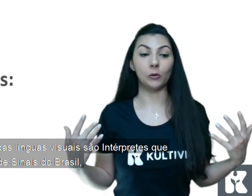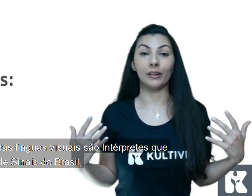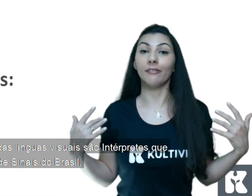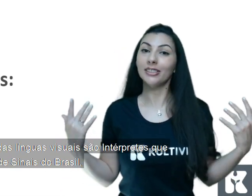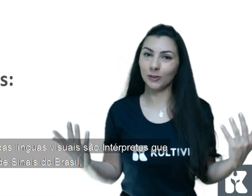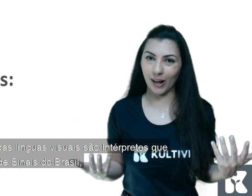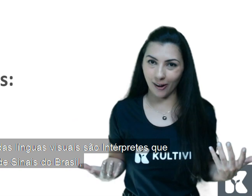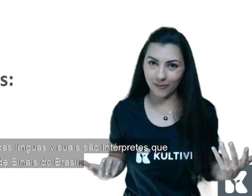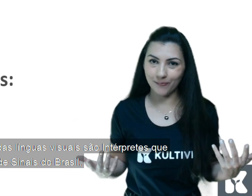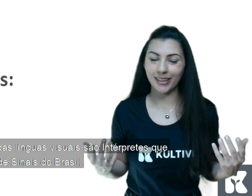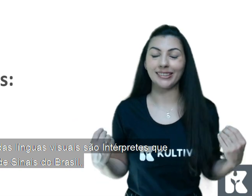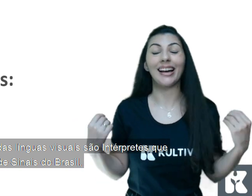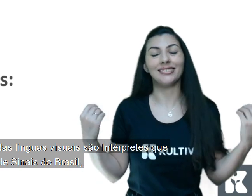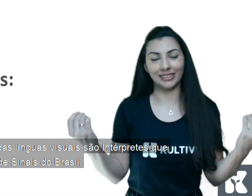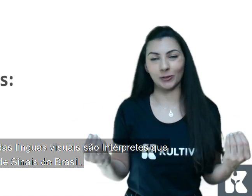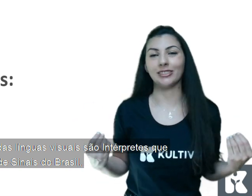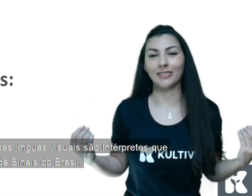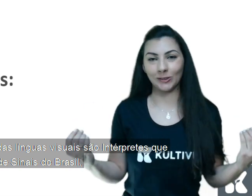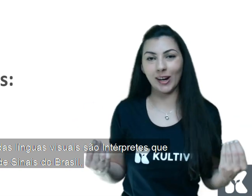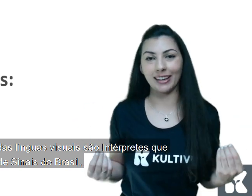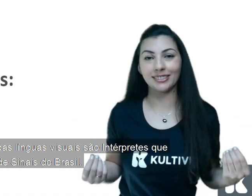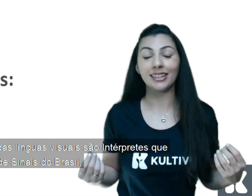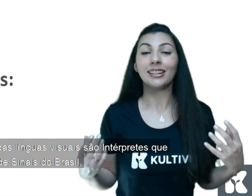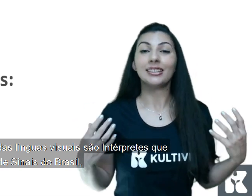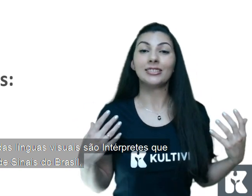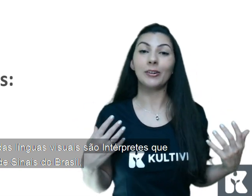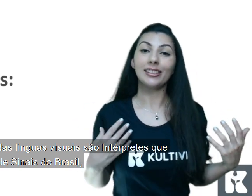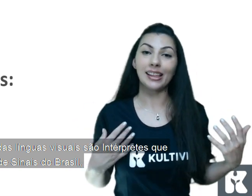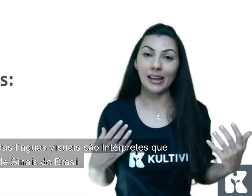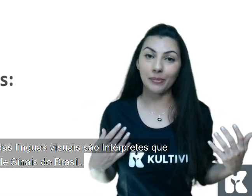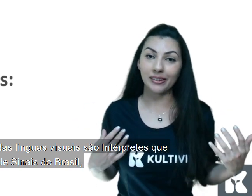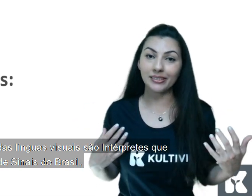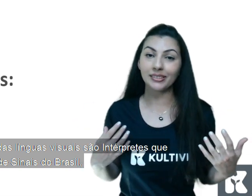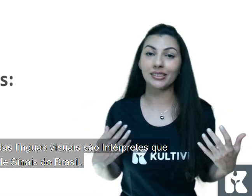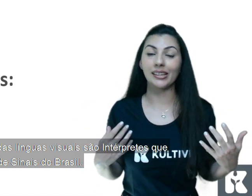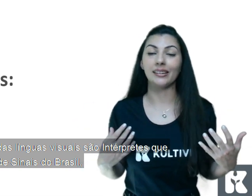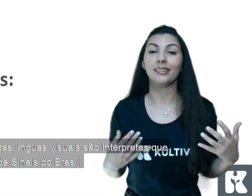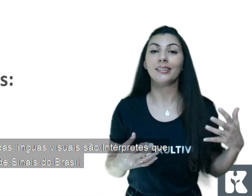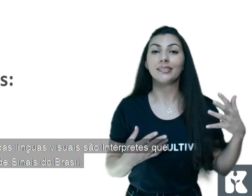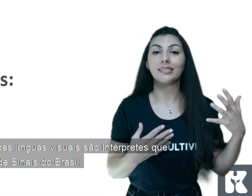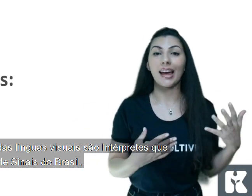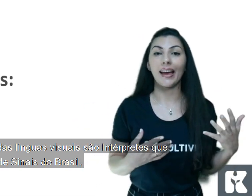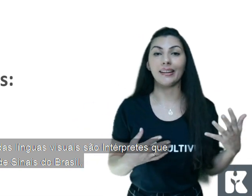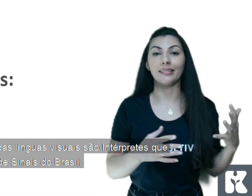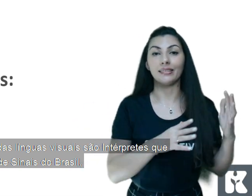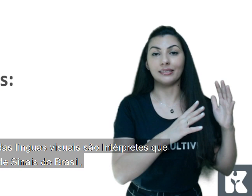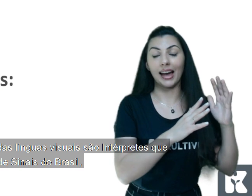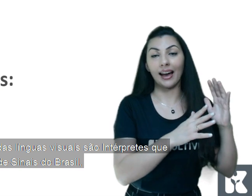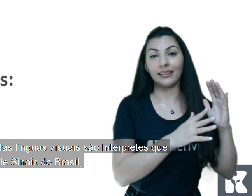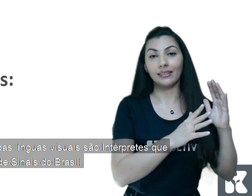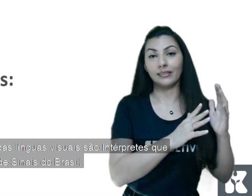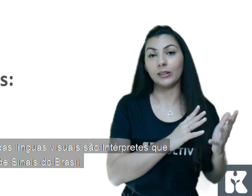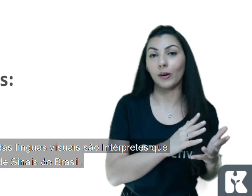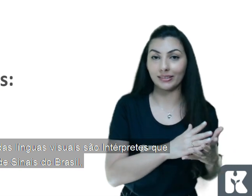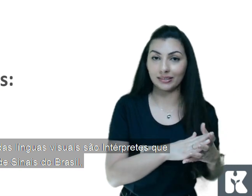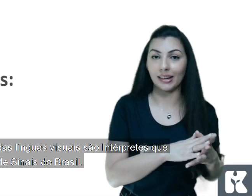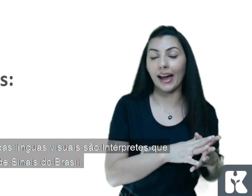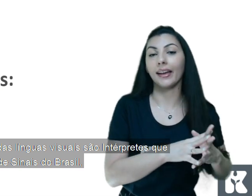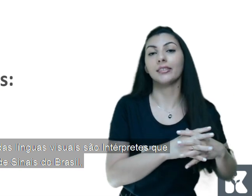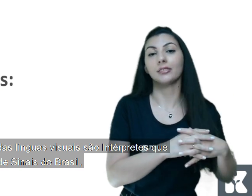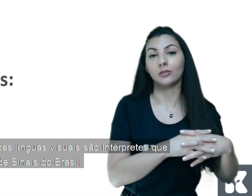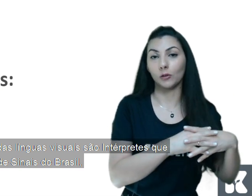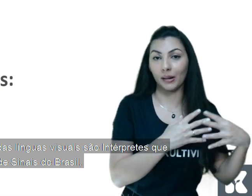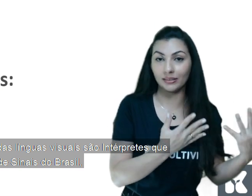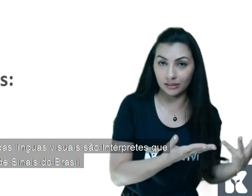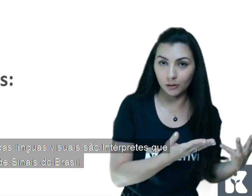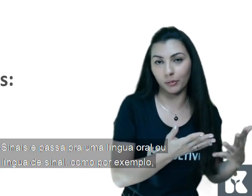da língua visual, das línguas visuais, são intérpretes que saem da língua de